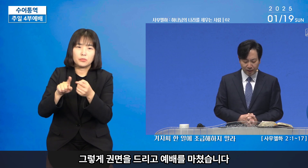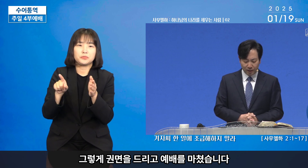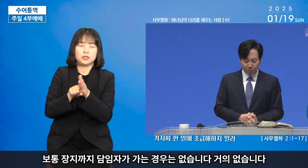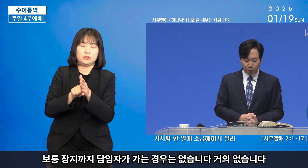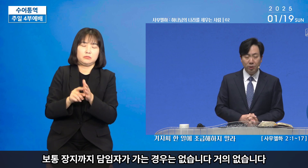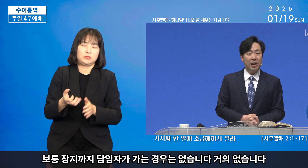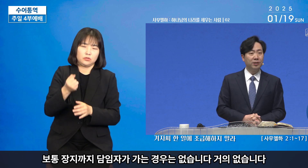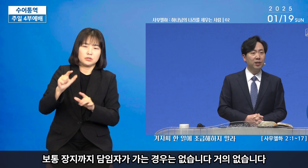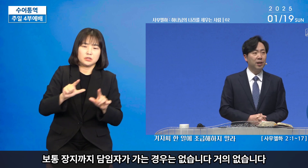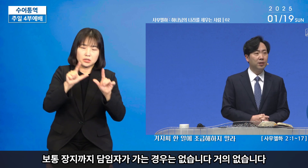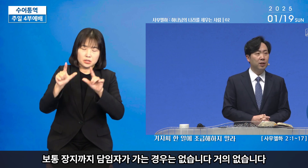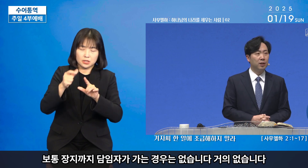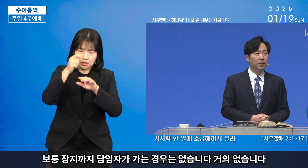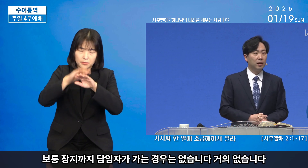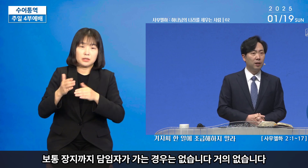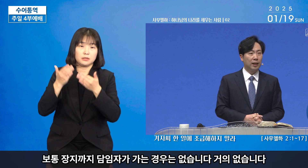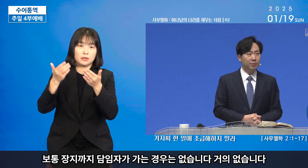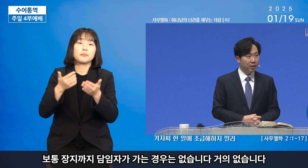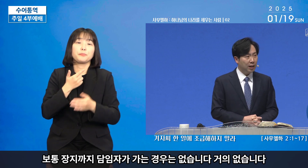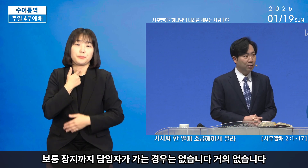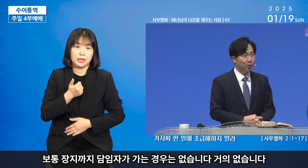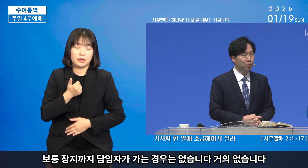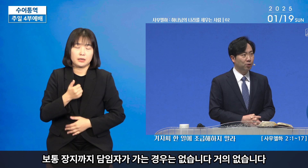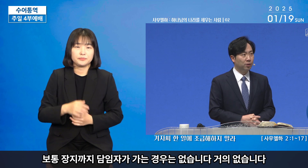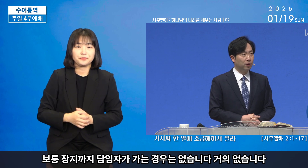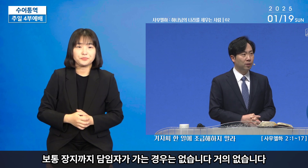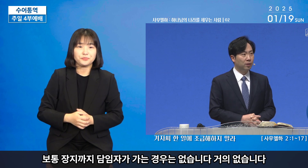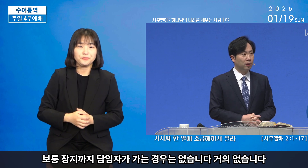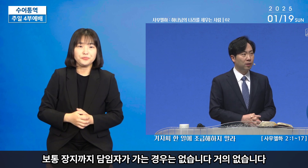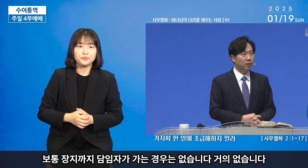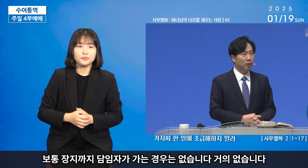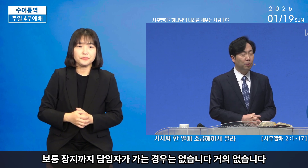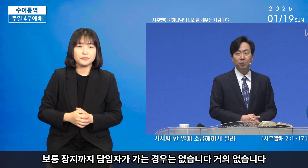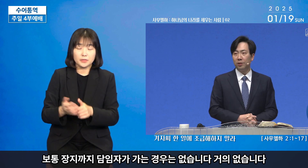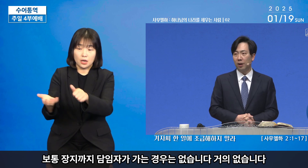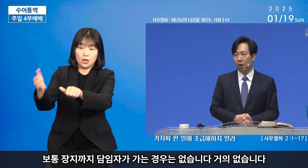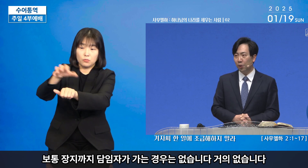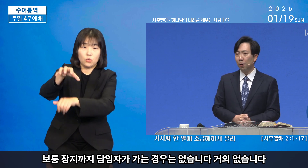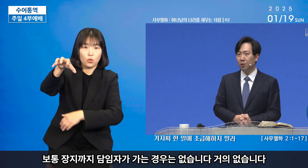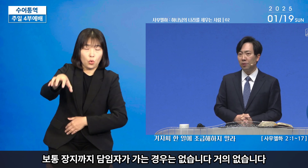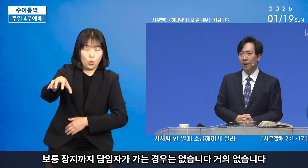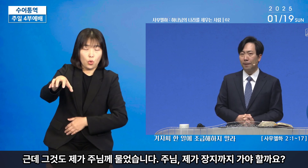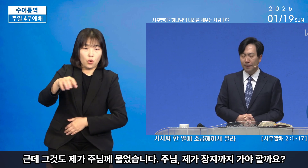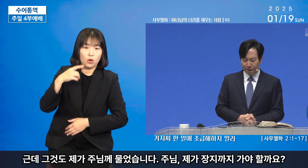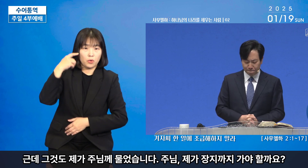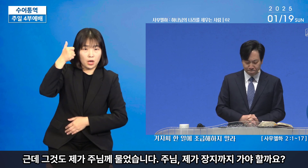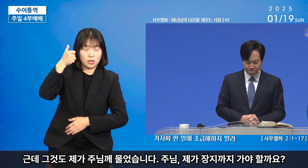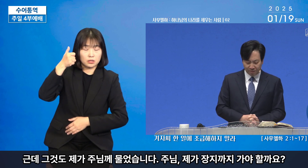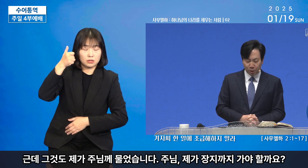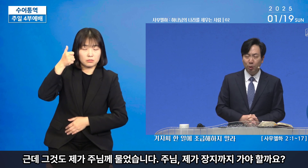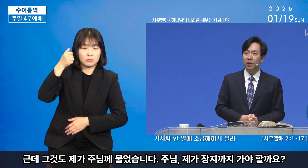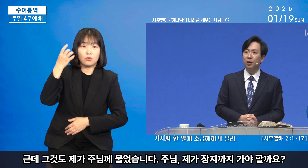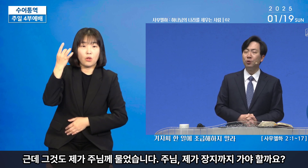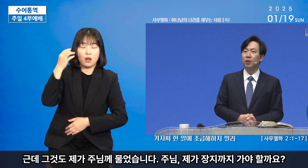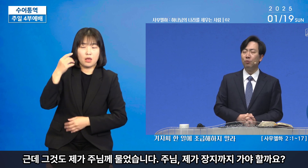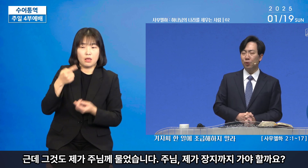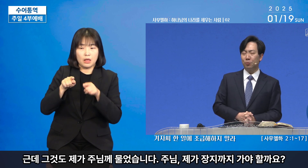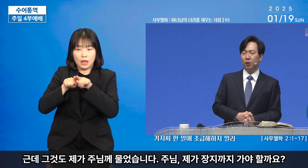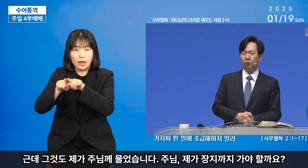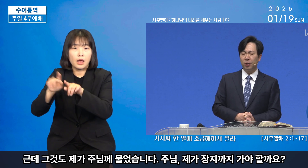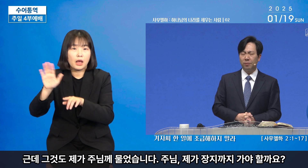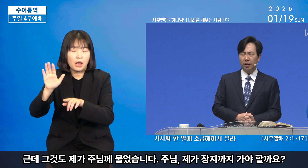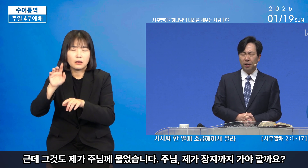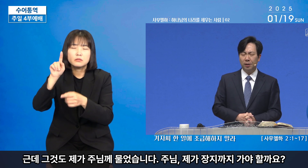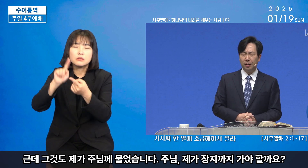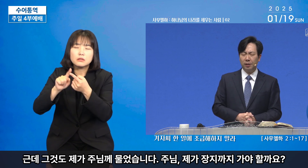마쳤습니다. 보통 장지까지 담임자가 가는 경우는 없습니다. 거의 없습니다. 근데 그것도 제가 주님께